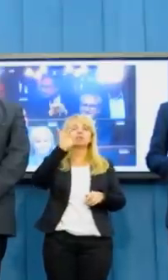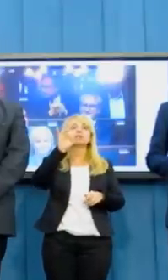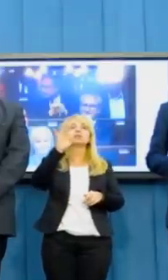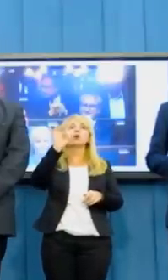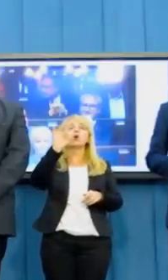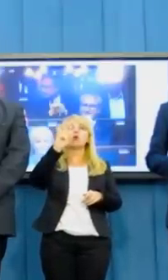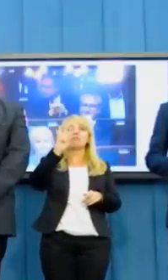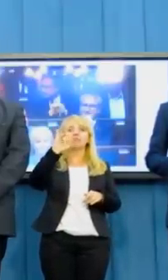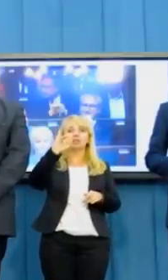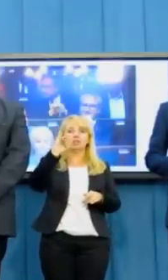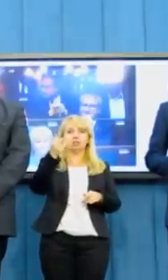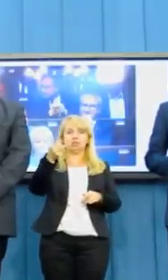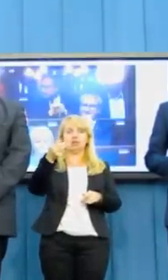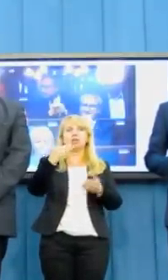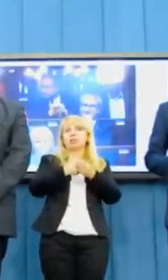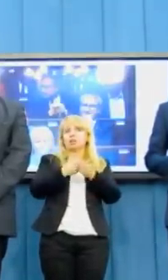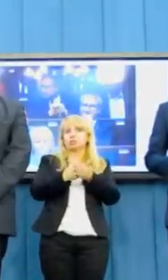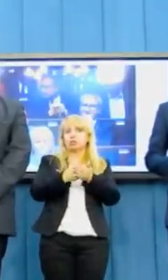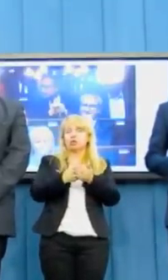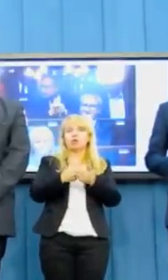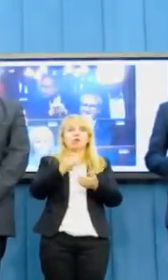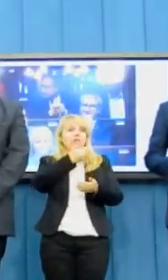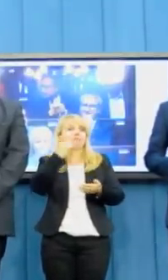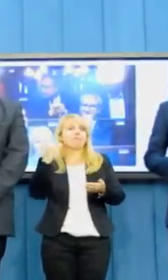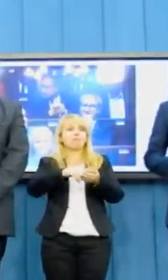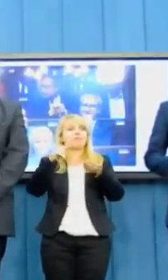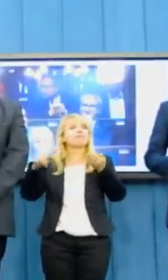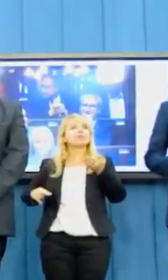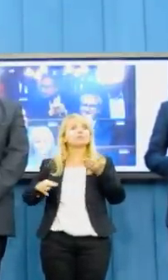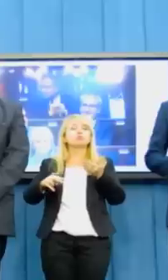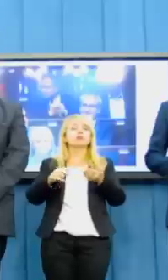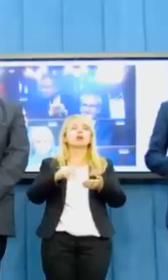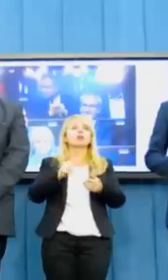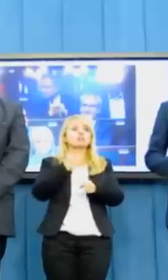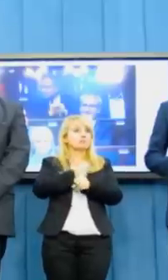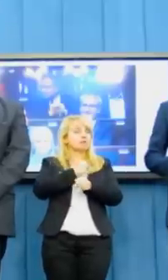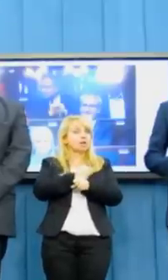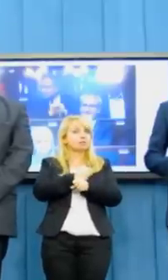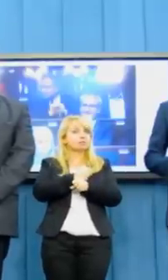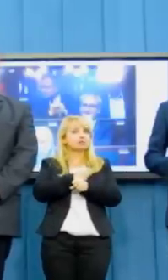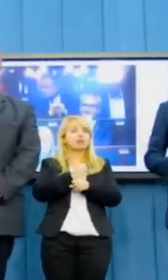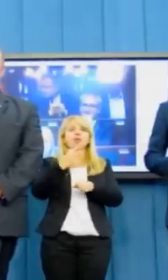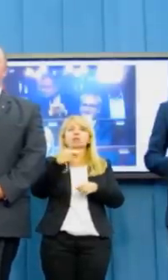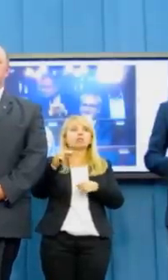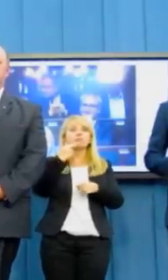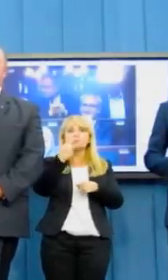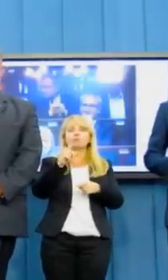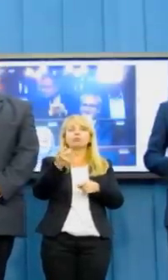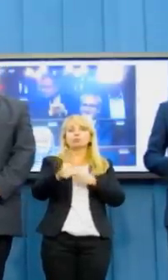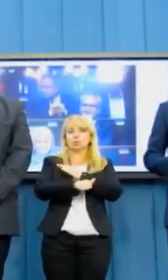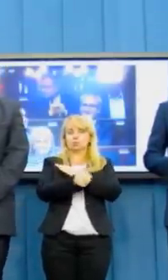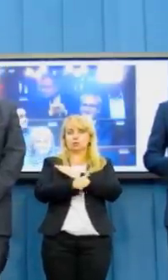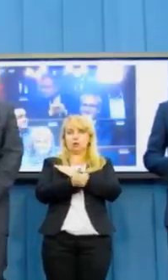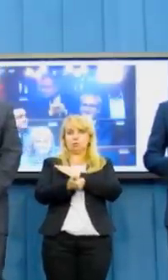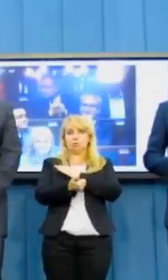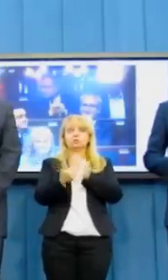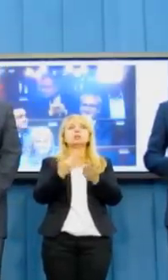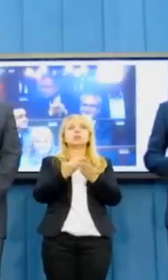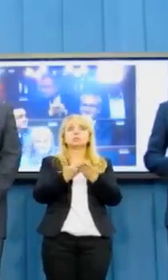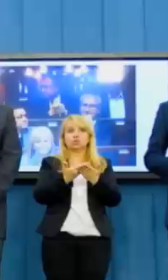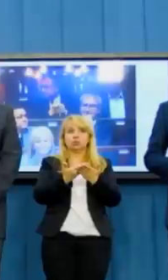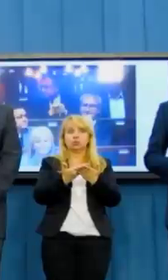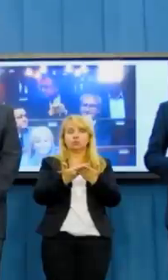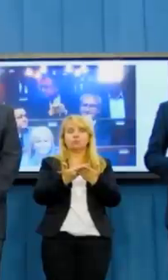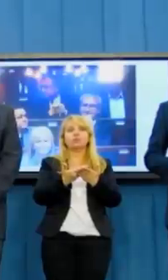nie podaje się do dymisji. I opowiada nam, że nic się nie stało, chociaż wszyscy widzimy, że wymiar sprawiedliwości